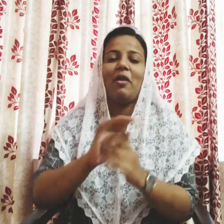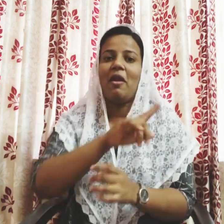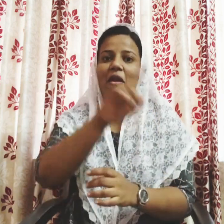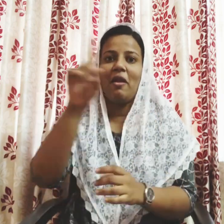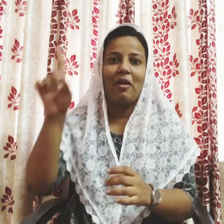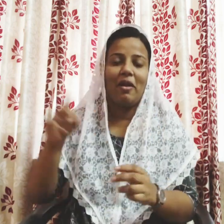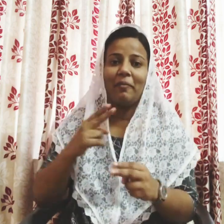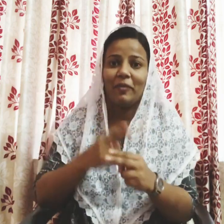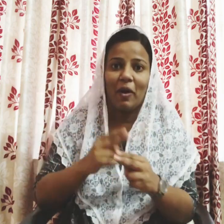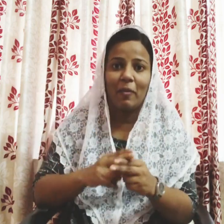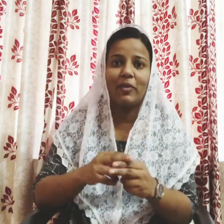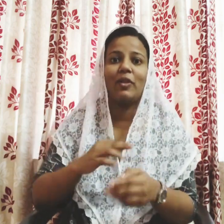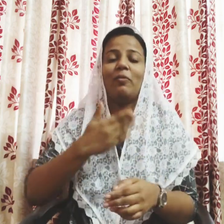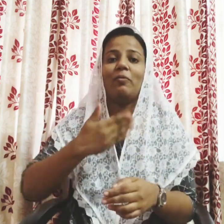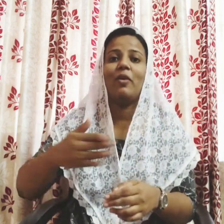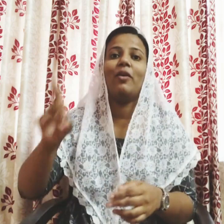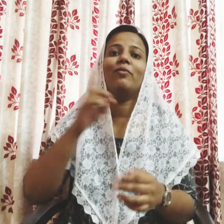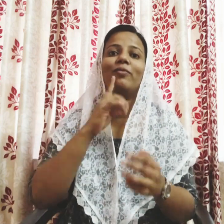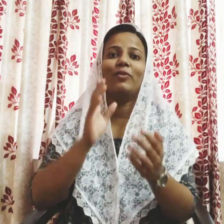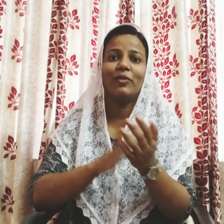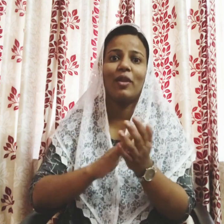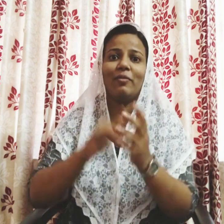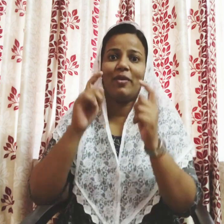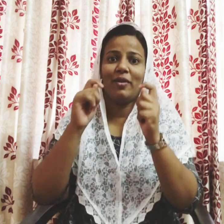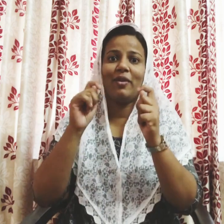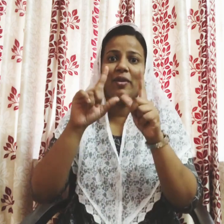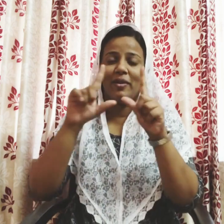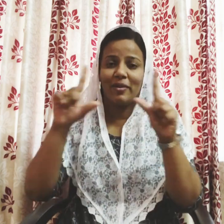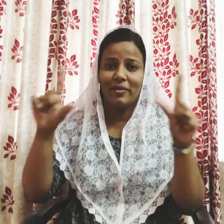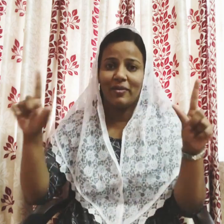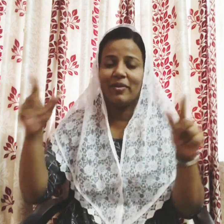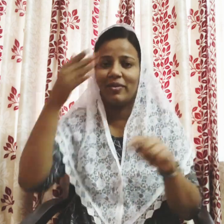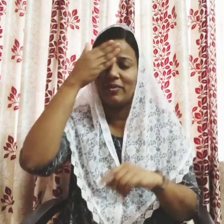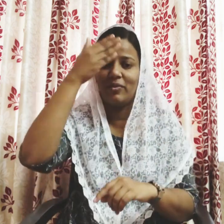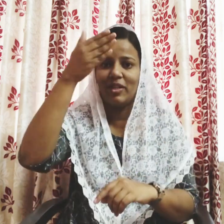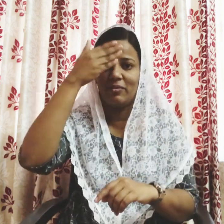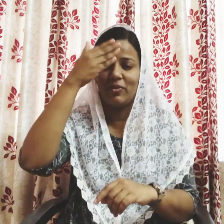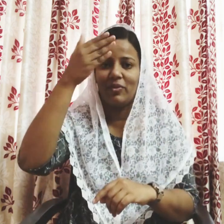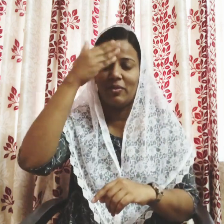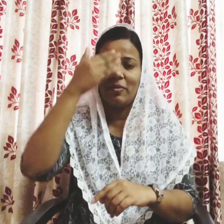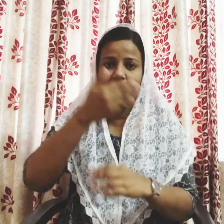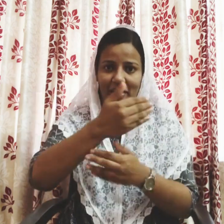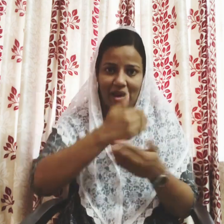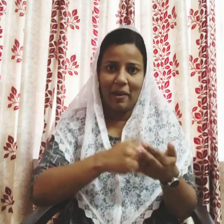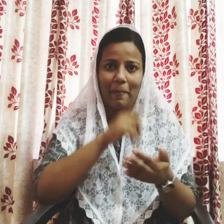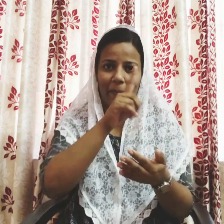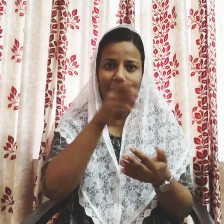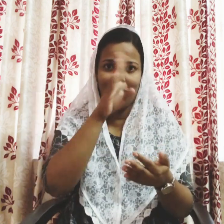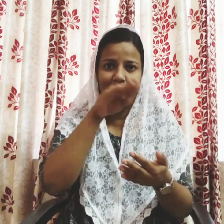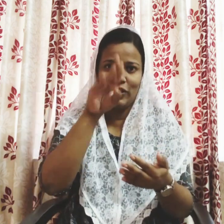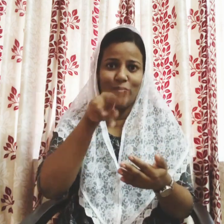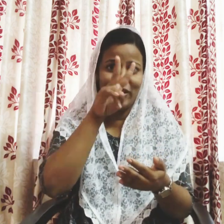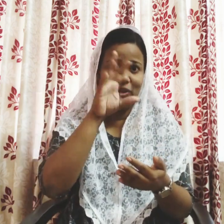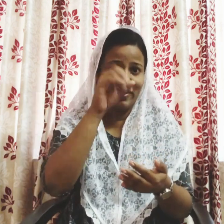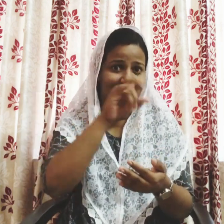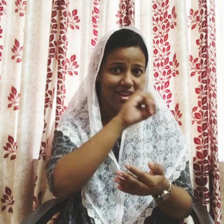മുമ്പിൽ ഉല്ലസിച്ചു ഘോഷിപ്പീൻ. ഹല്ലേലൂയ, ഹല്ലേലൂയ, ഹല്ലേലൂയ. സ്തോത്രം. അതിൻ്റെ 19-ും 20-ും ഭാഗങ്ങൾ പറയുന്നു,